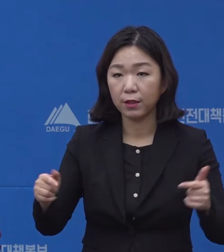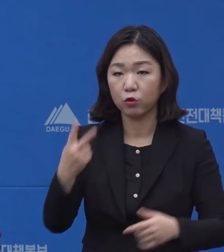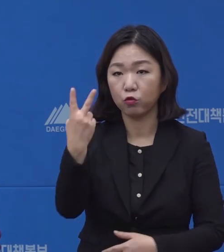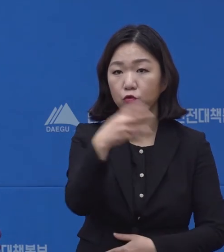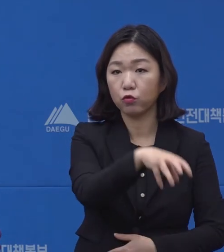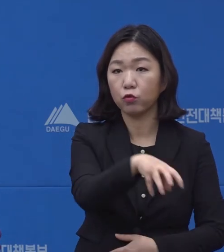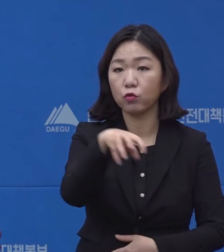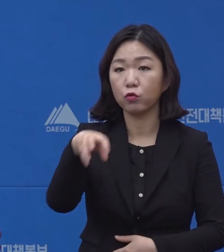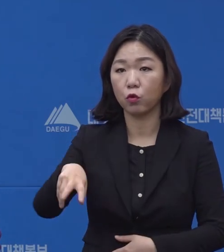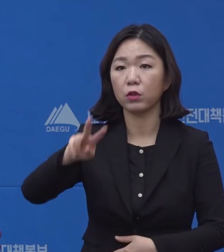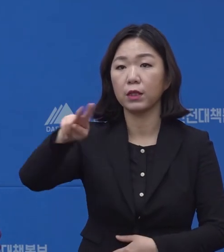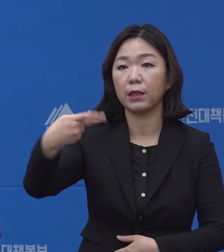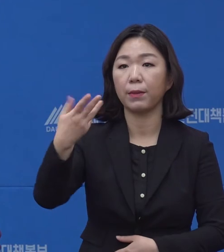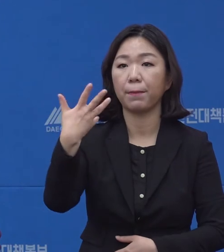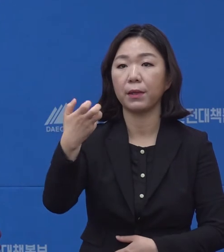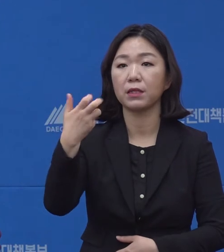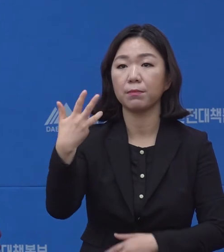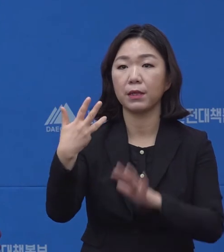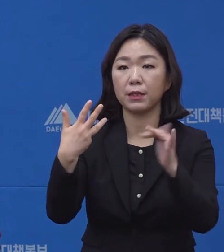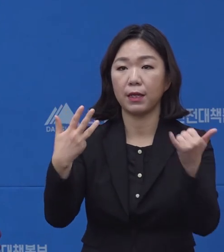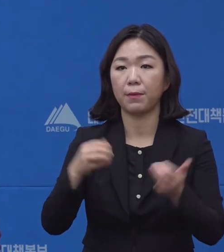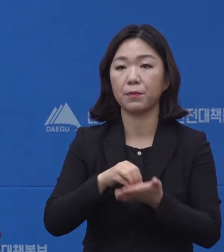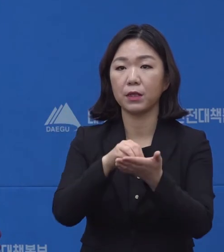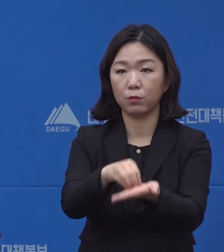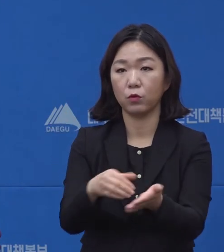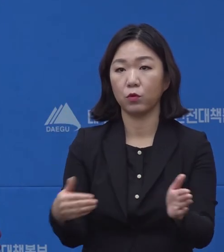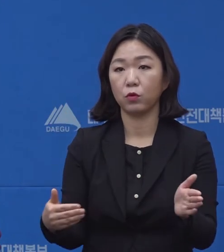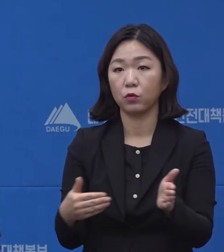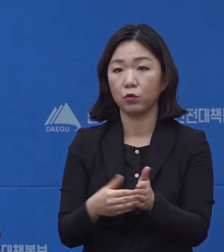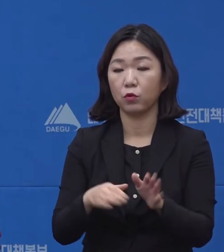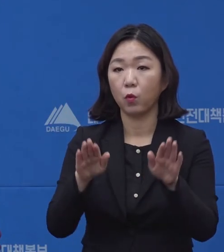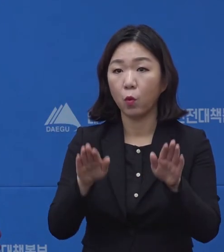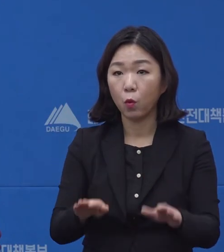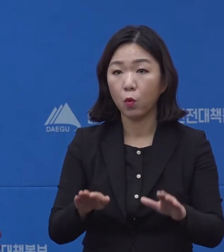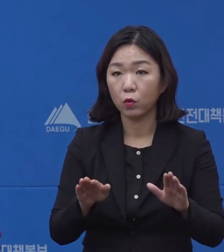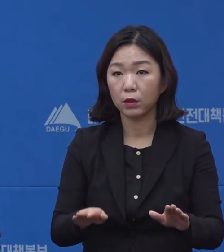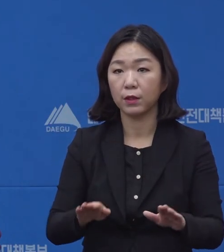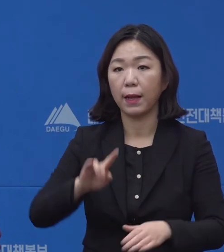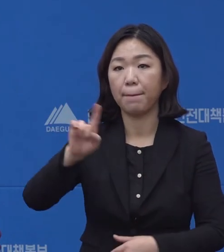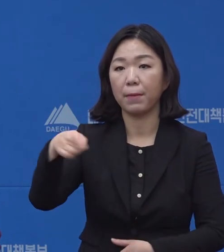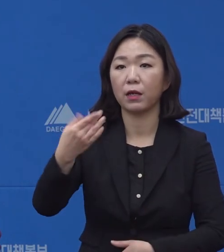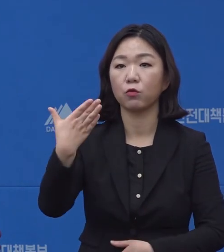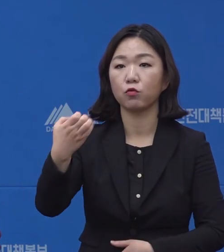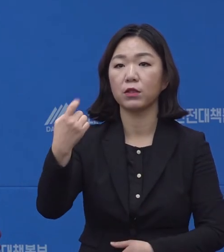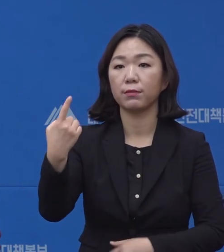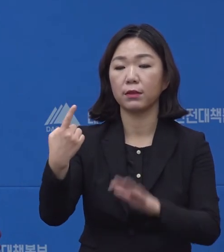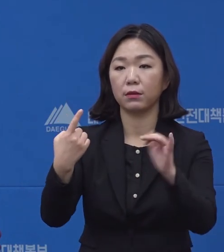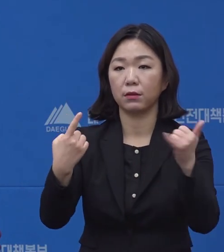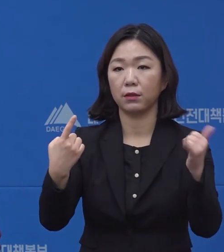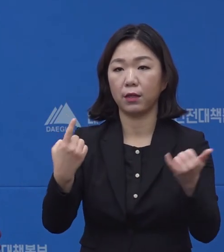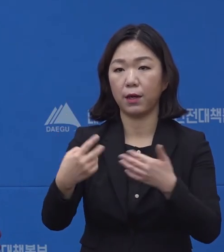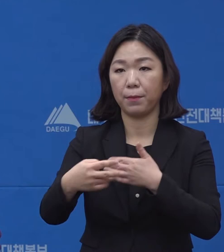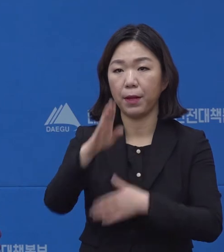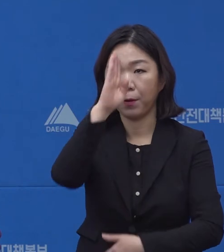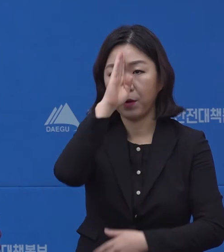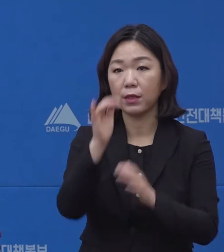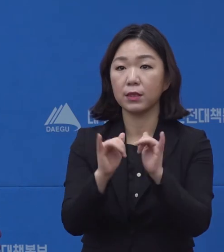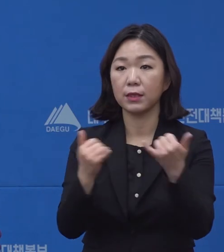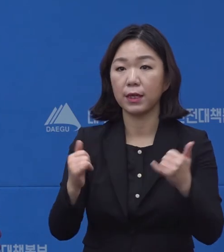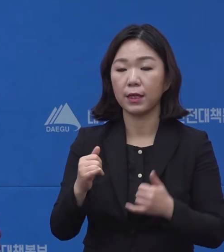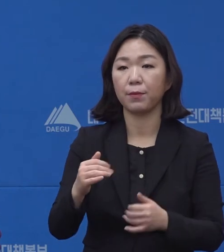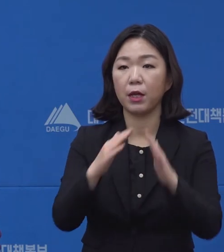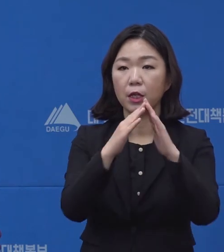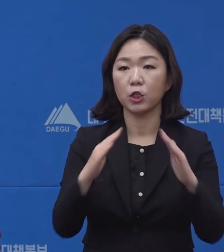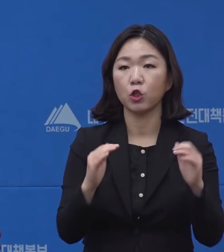생활치료센터에 288명이 입소하였고 오늘 중 191명의 환자가 전북